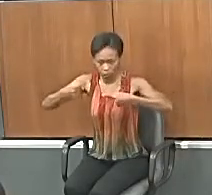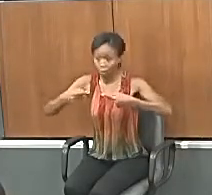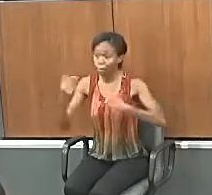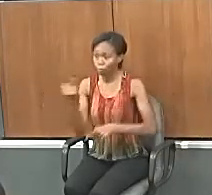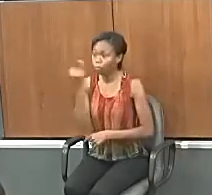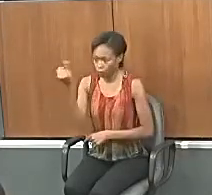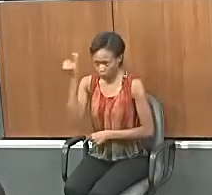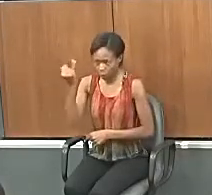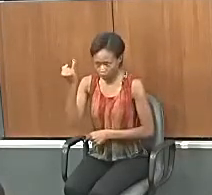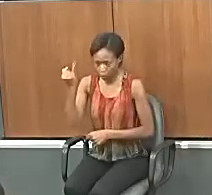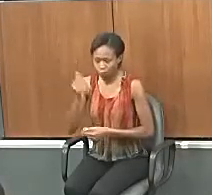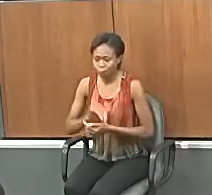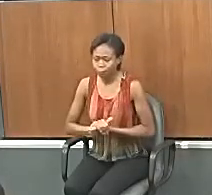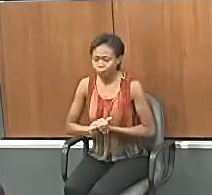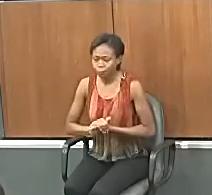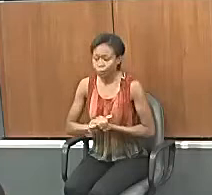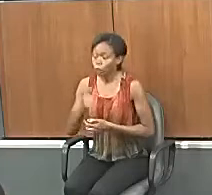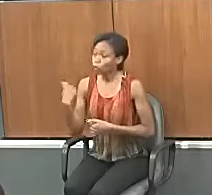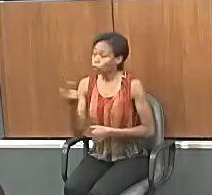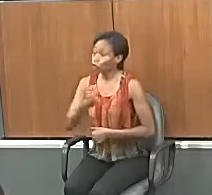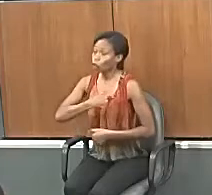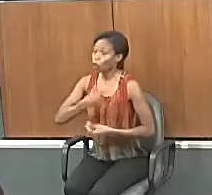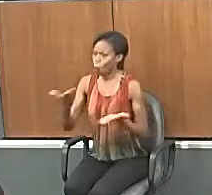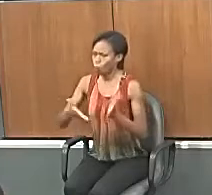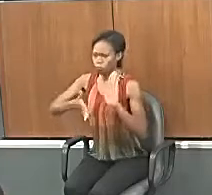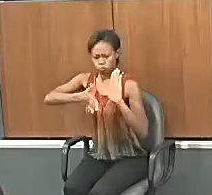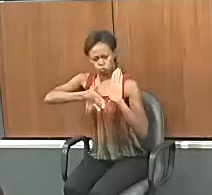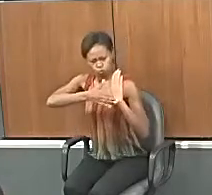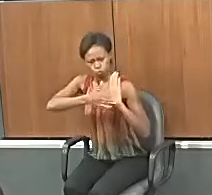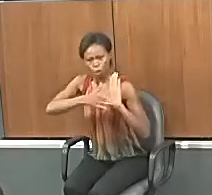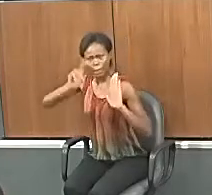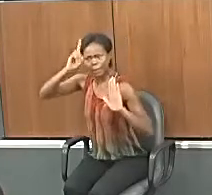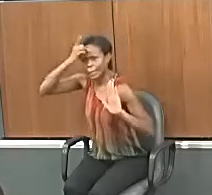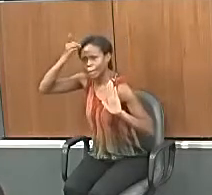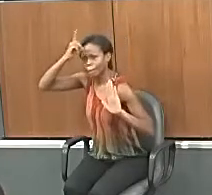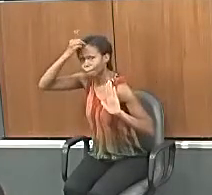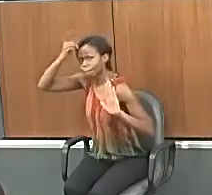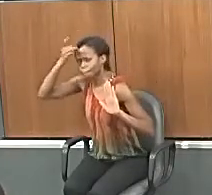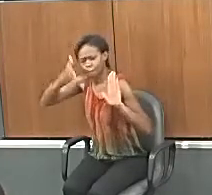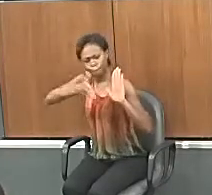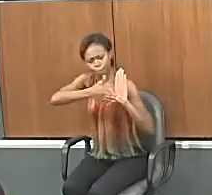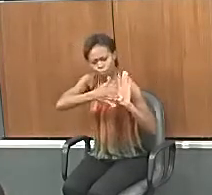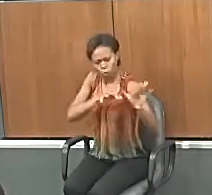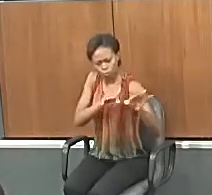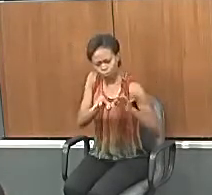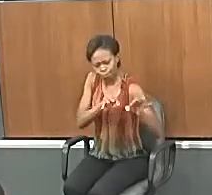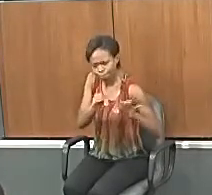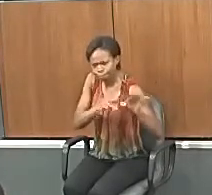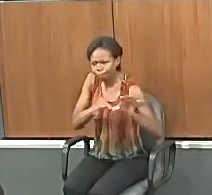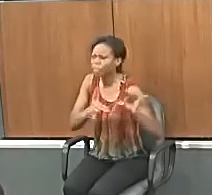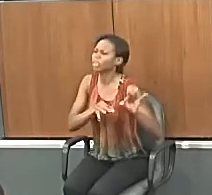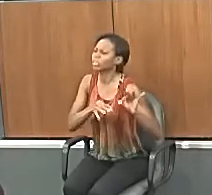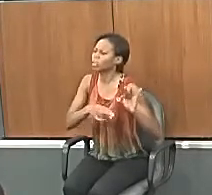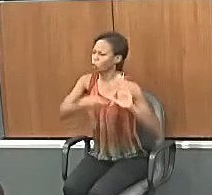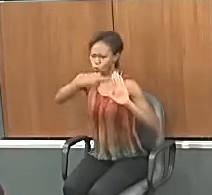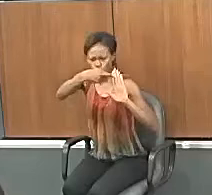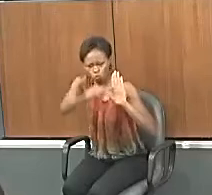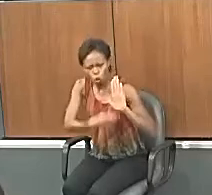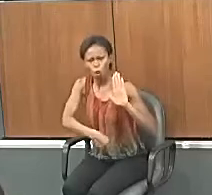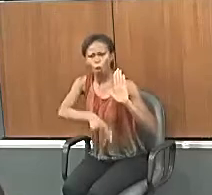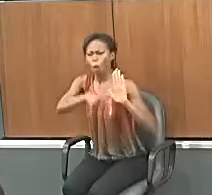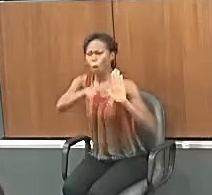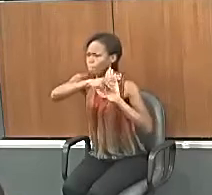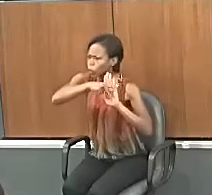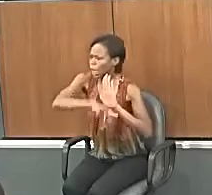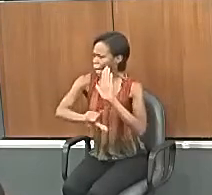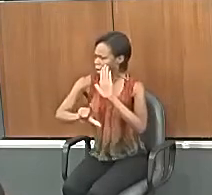públicas nós saímos daqui com proposições com idéias com requerimentos com projetos de